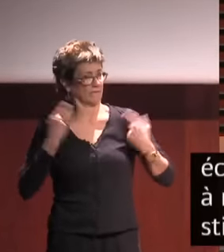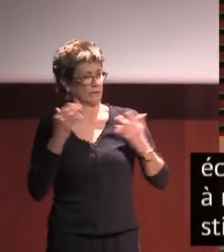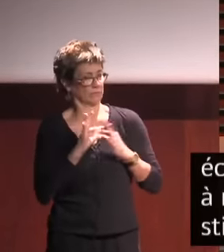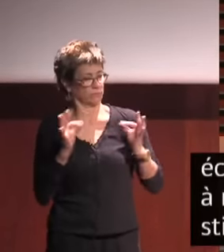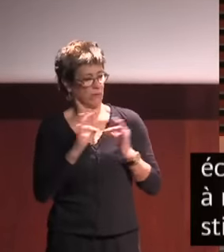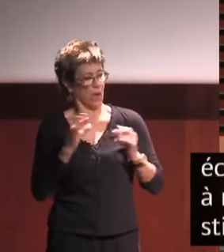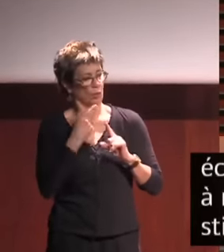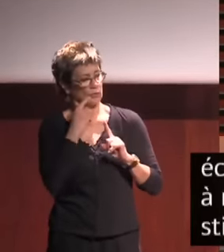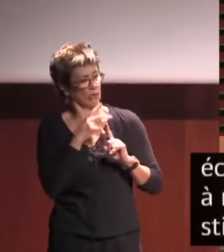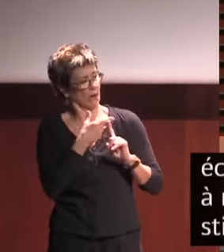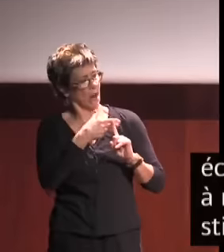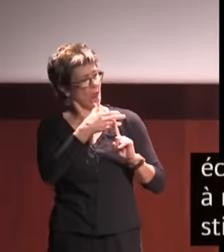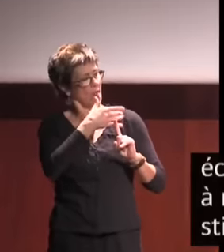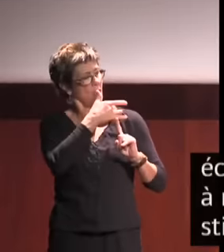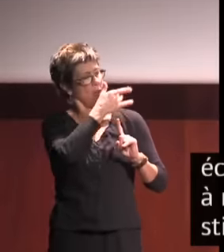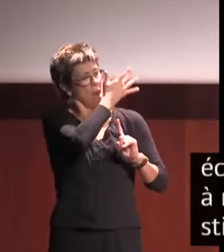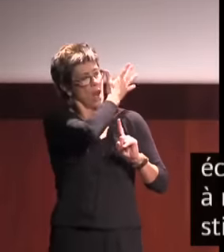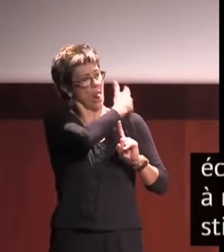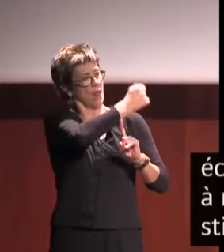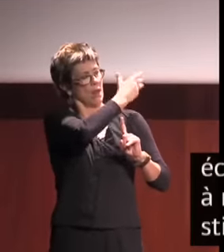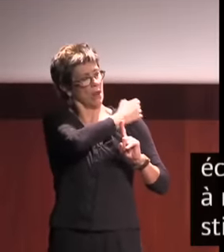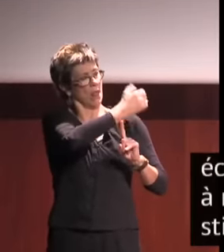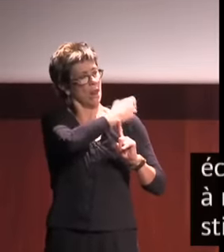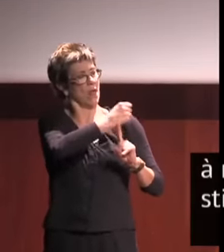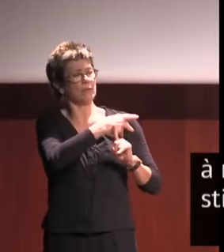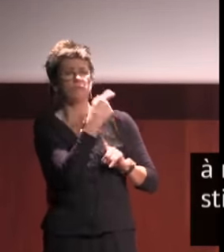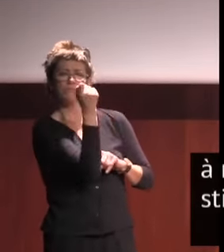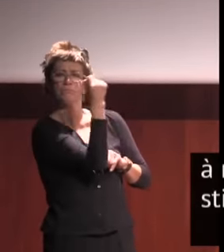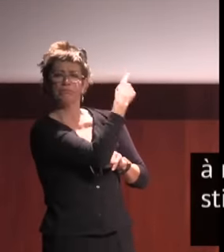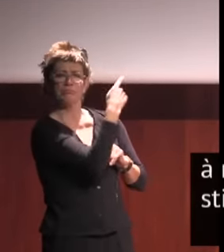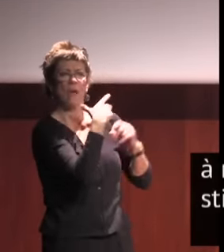rétrospectif en prose, et je suis ici la définition